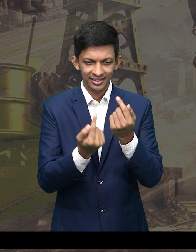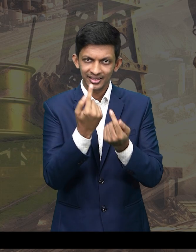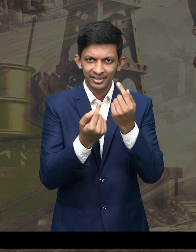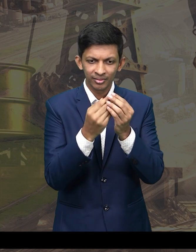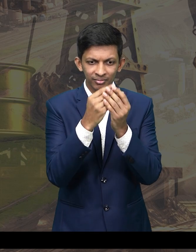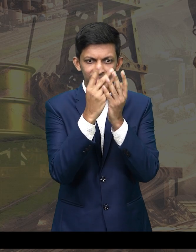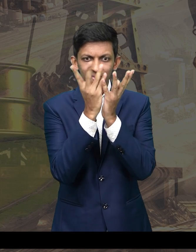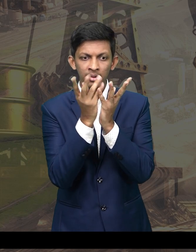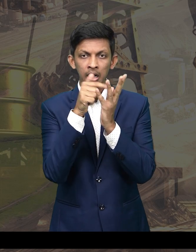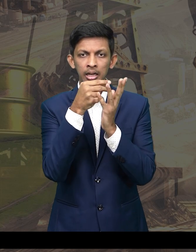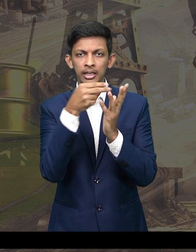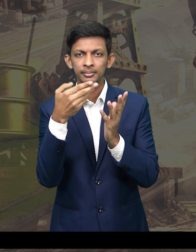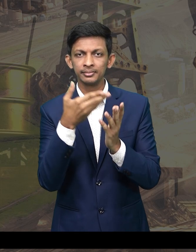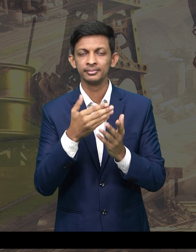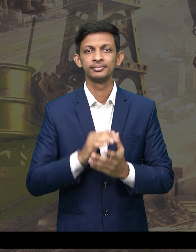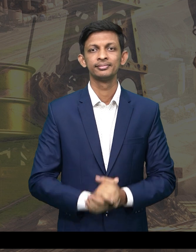जट्रोफा,